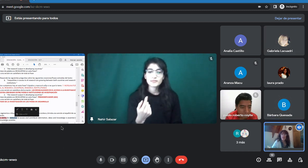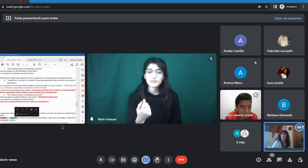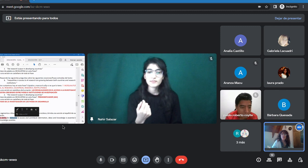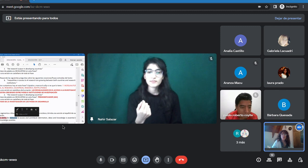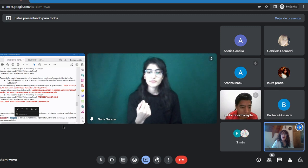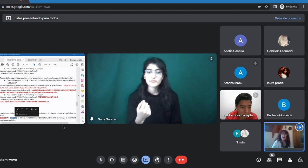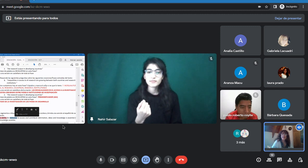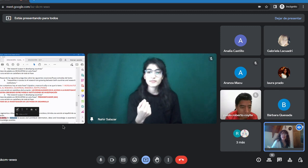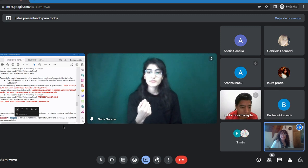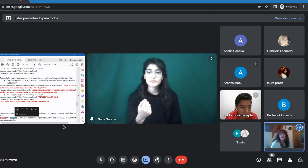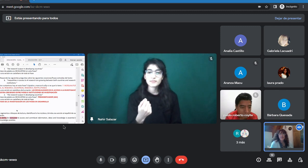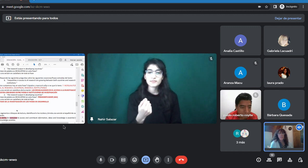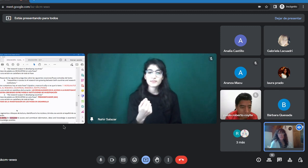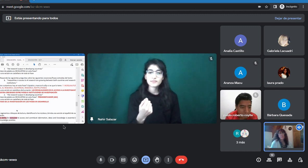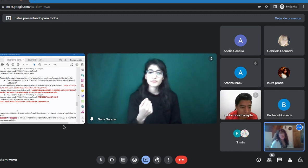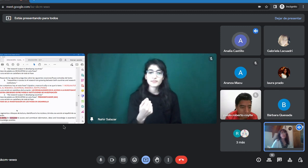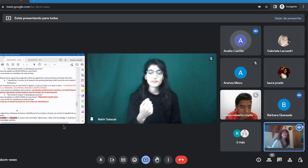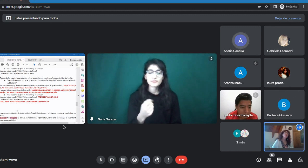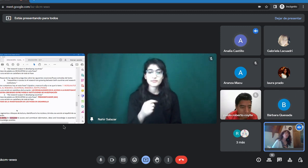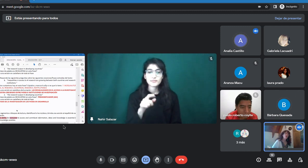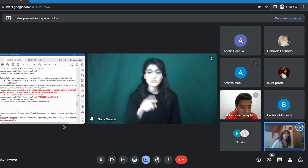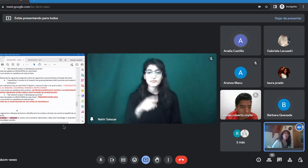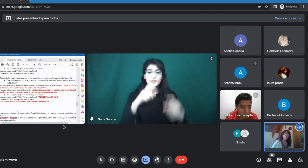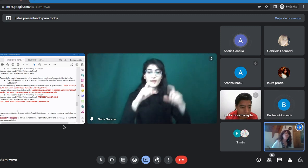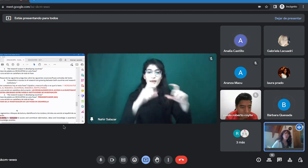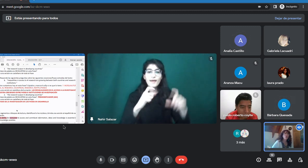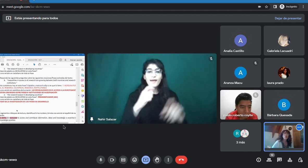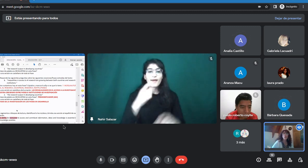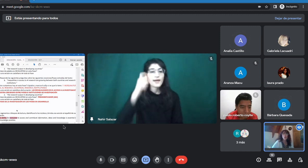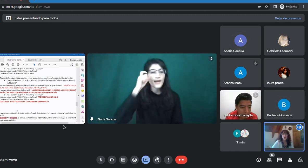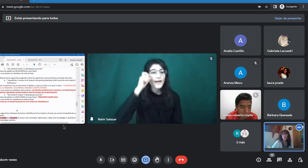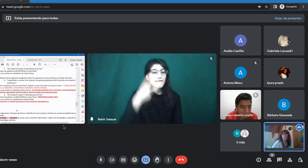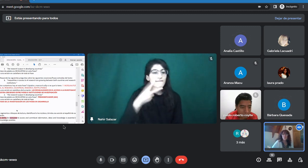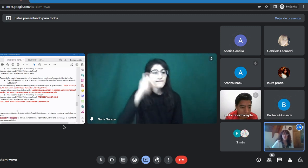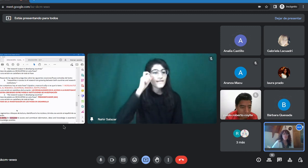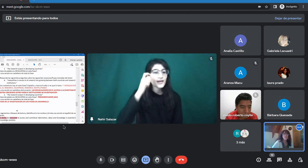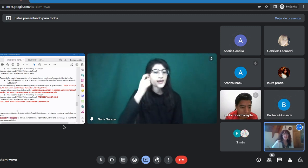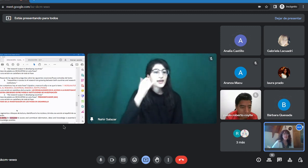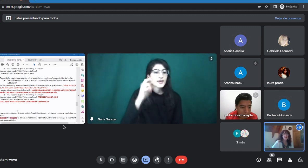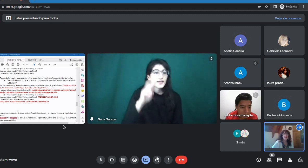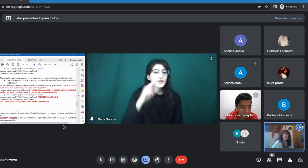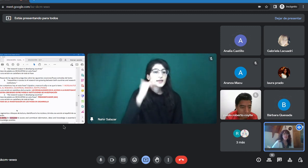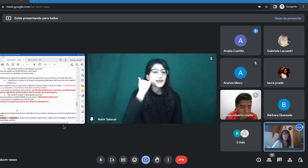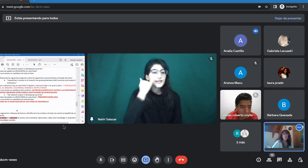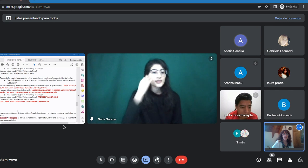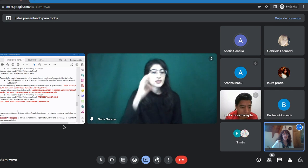Everyone. Everyone quiere decir, puede traducirlo como todos, ¿sí?